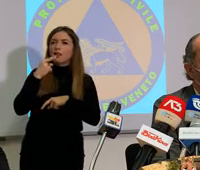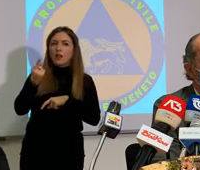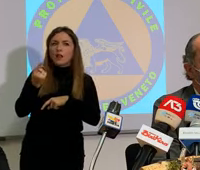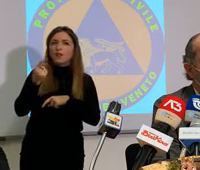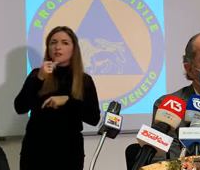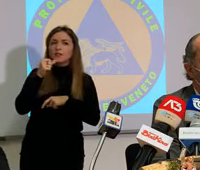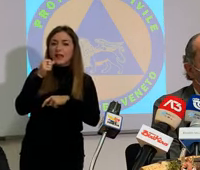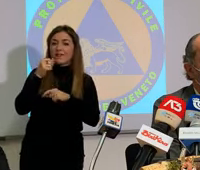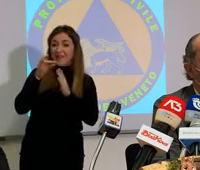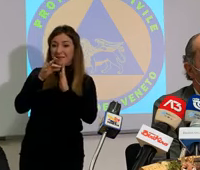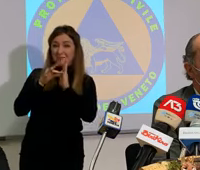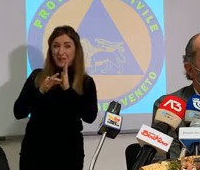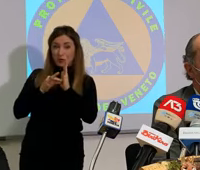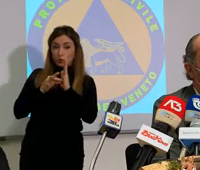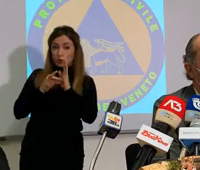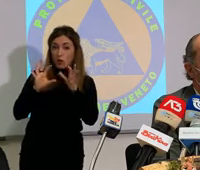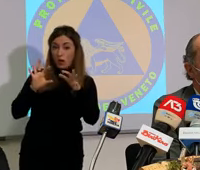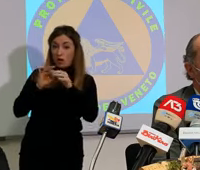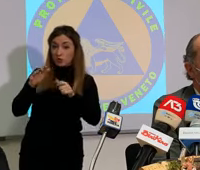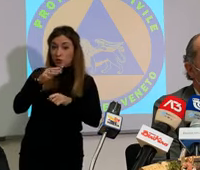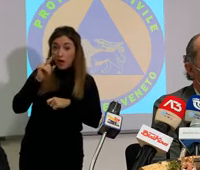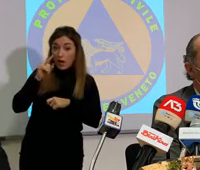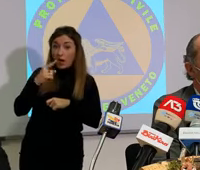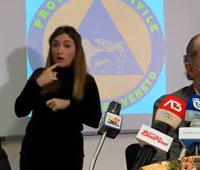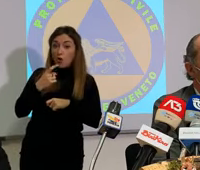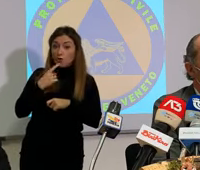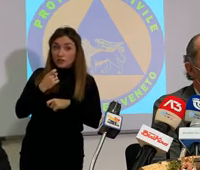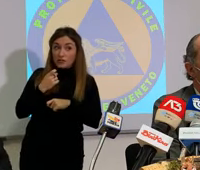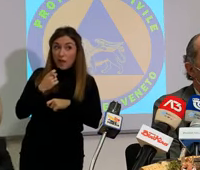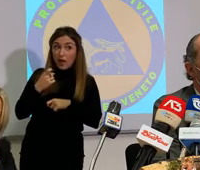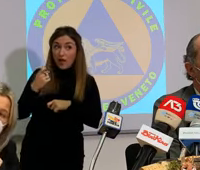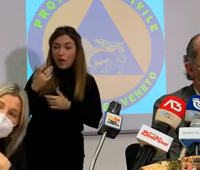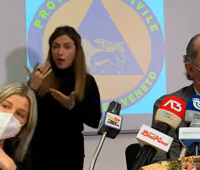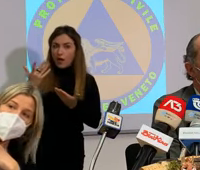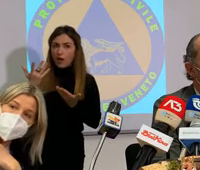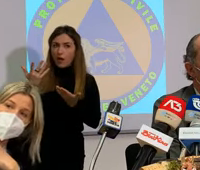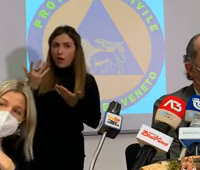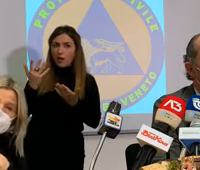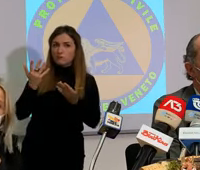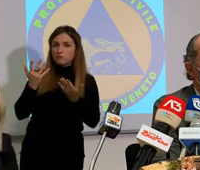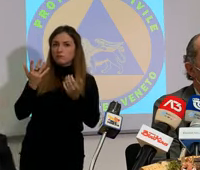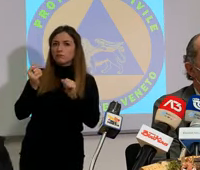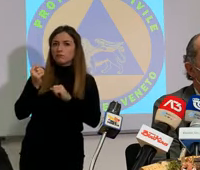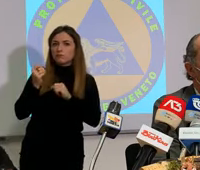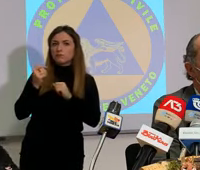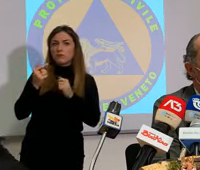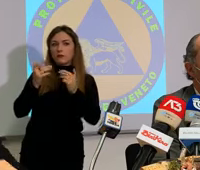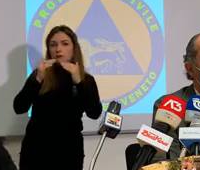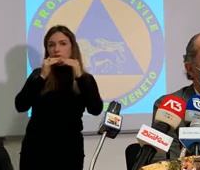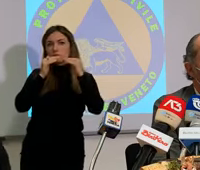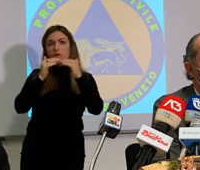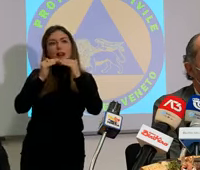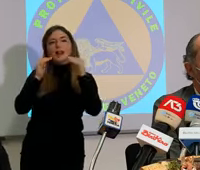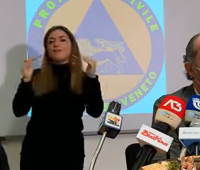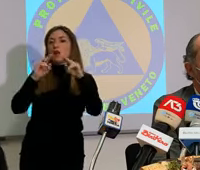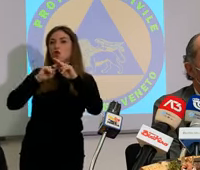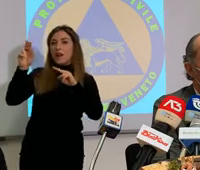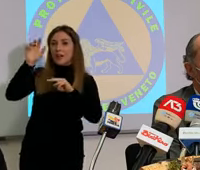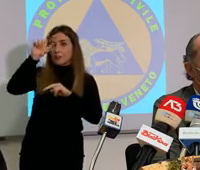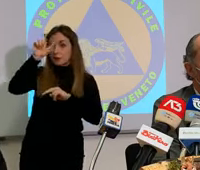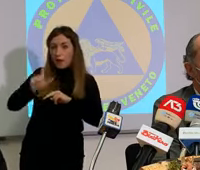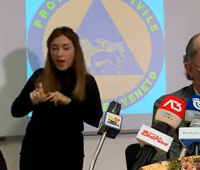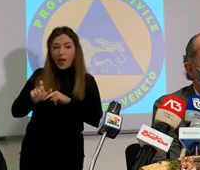misure da zona rossa a livello nazionale ovviamente poi a livello anche regionale e